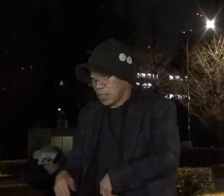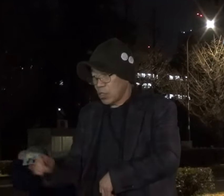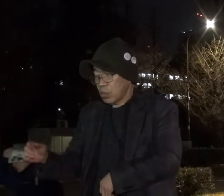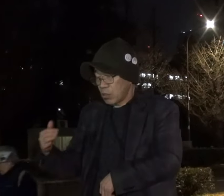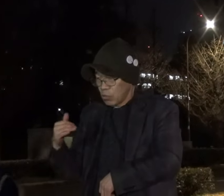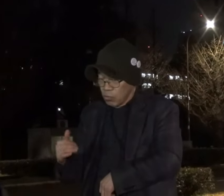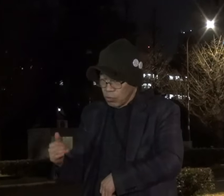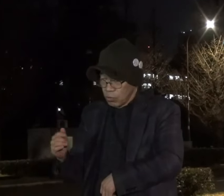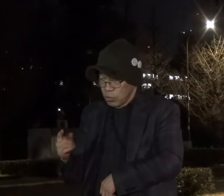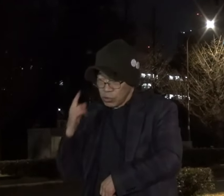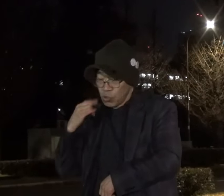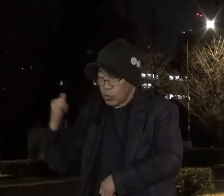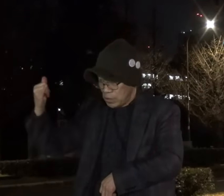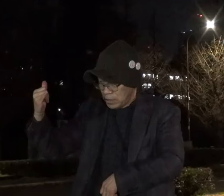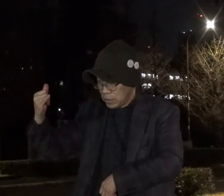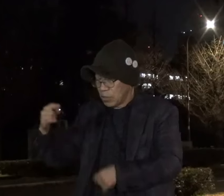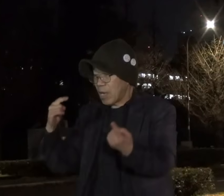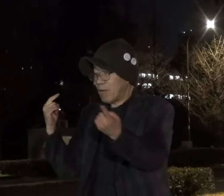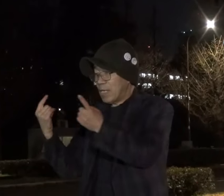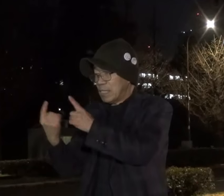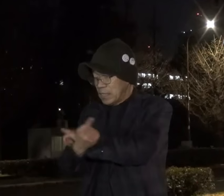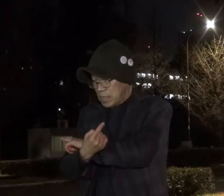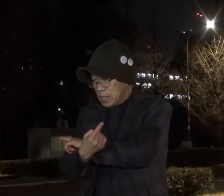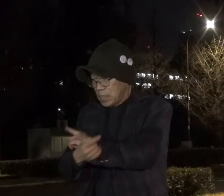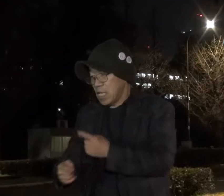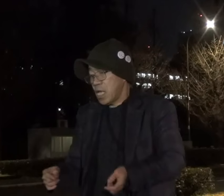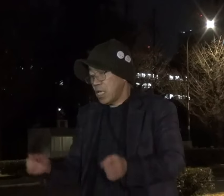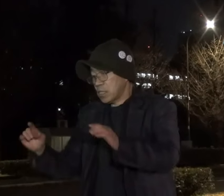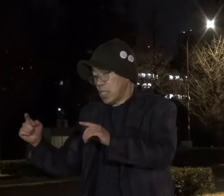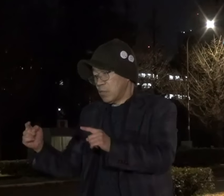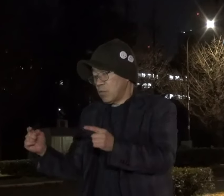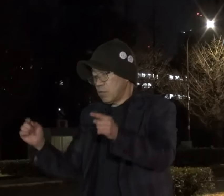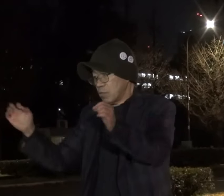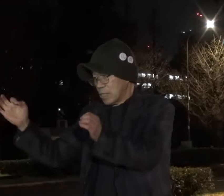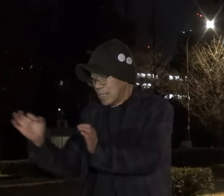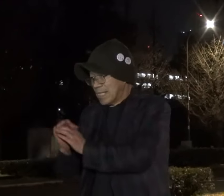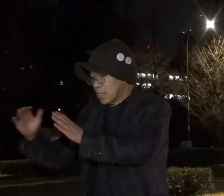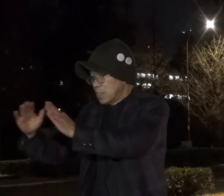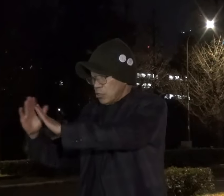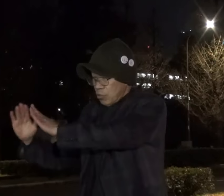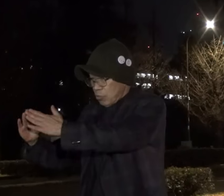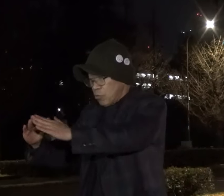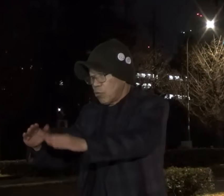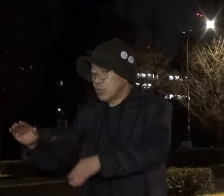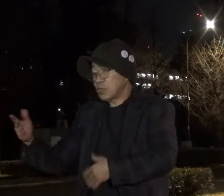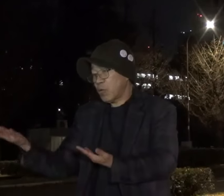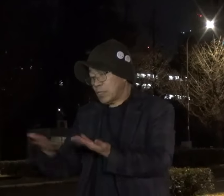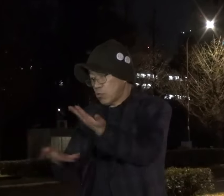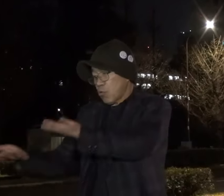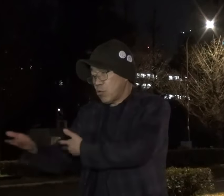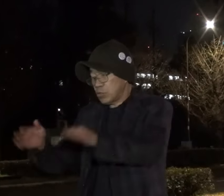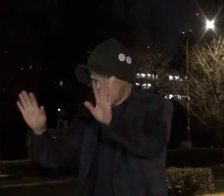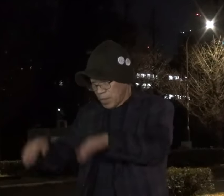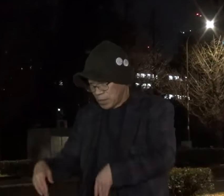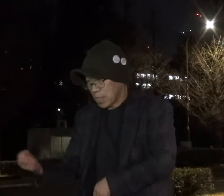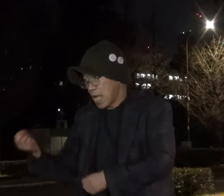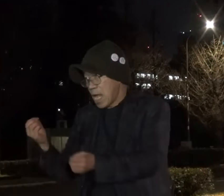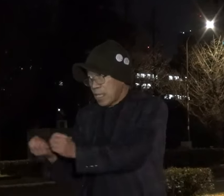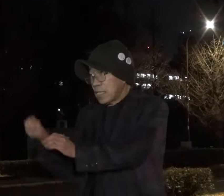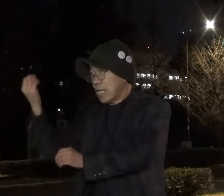に行き、婦人会、子ども会、ラジオ体操、夏祭り、花火大会にも積極的に参加していました